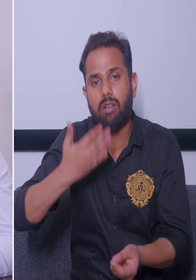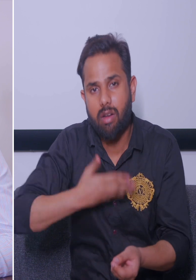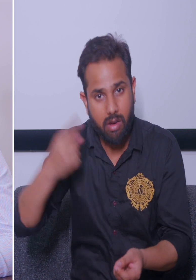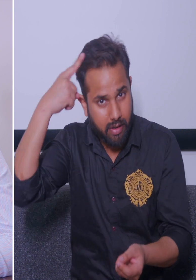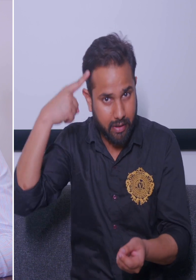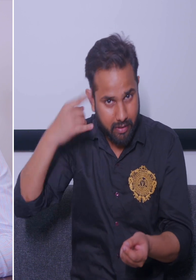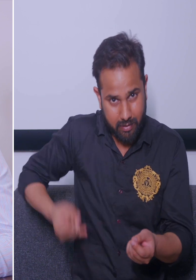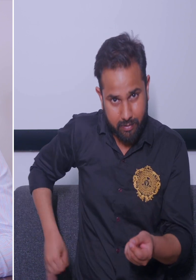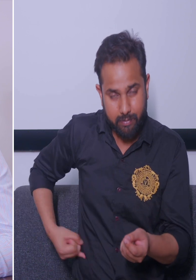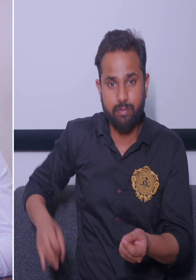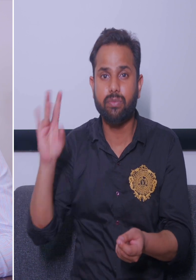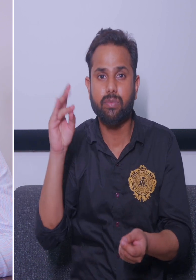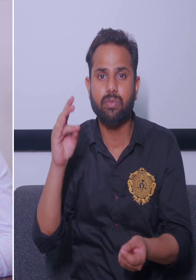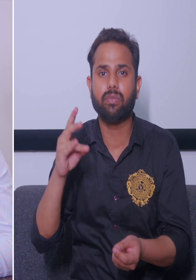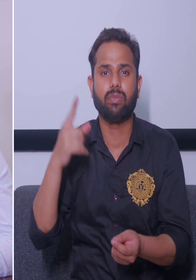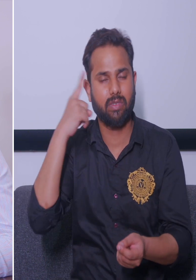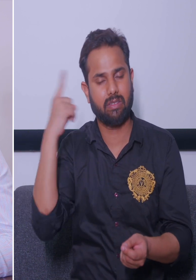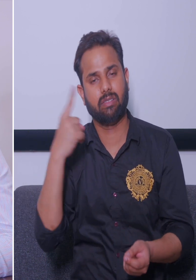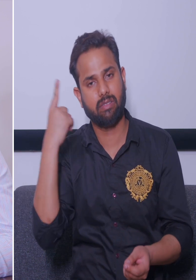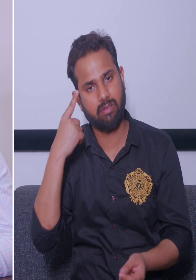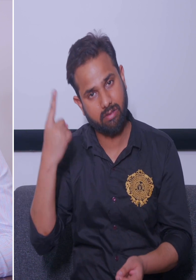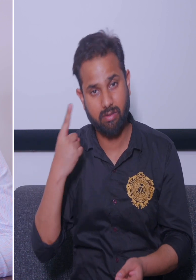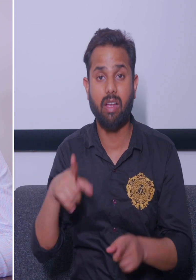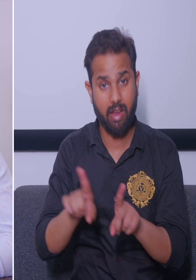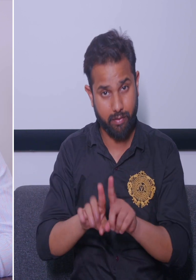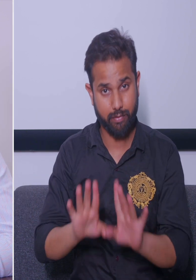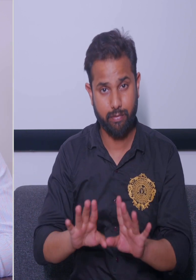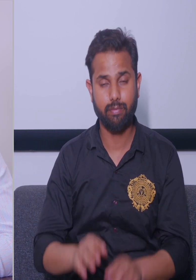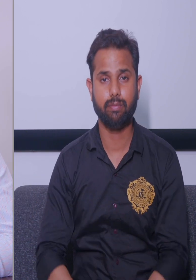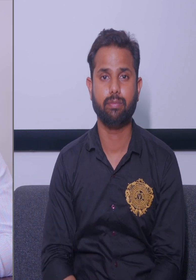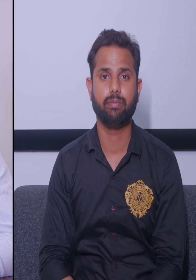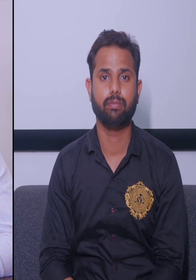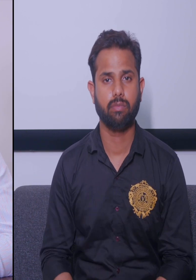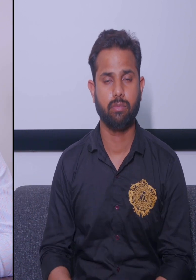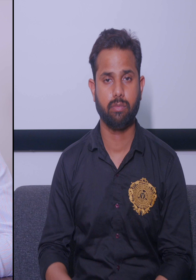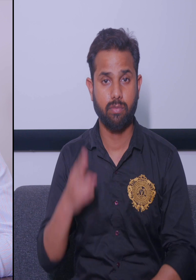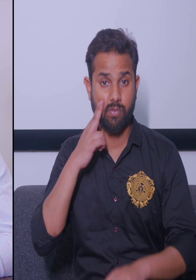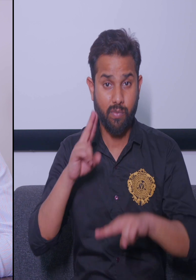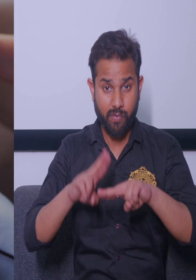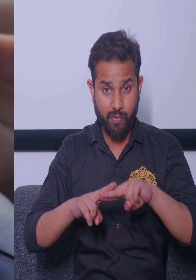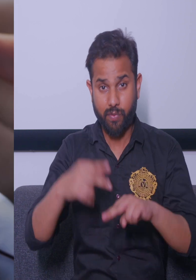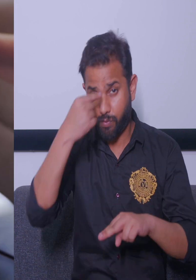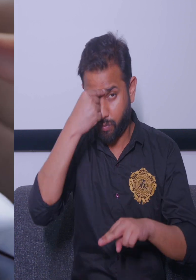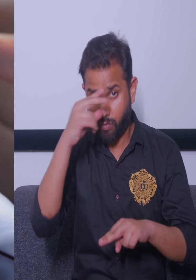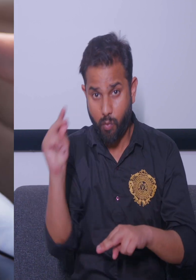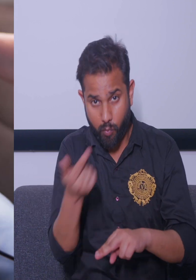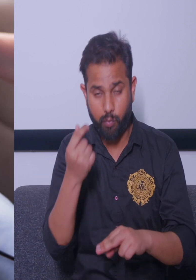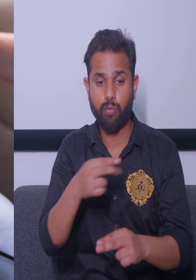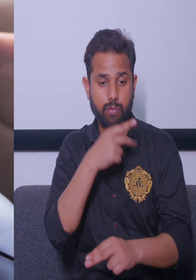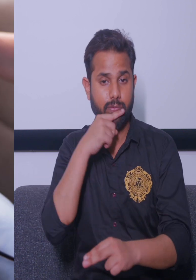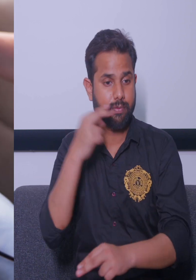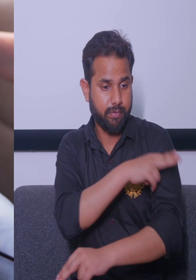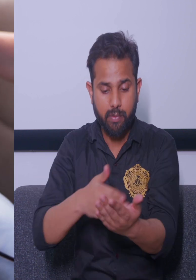होना, काले रंग के स्टूल्स होना और लाइट हेडेडनेस होना। ऐसे कंडीशन में इमीडिएट हॉस्पिटलाइजेशन और ब्लड ट्रांसफ्यूजन की नीड